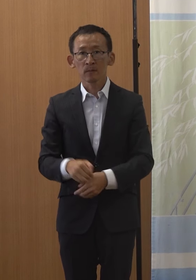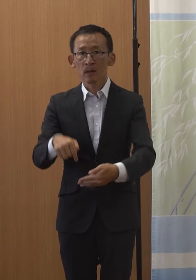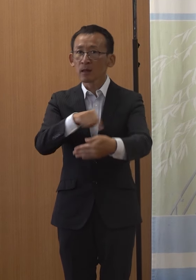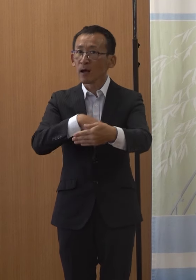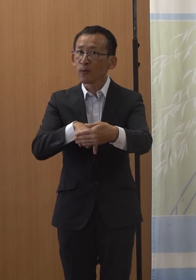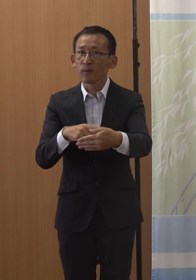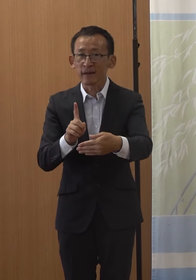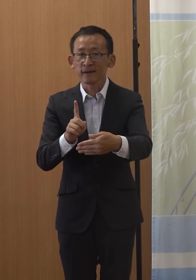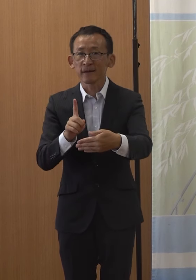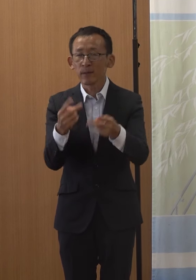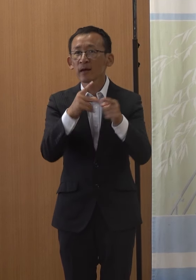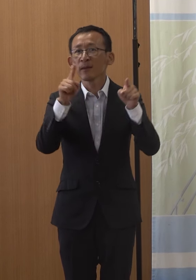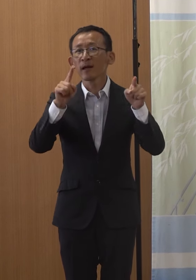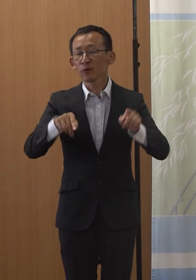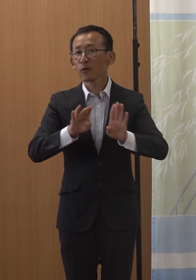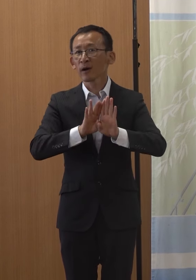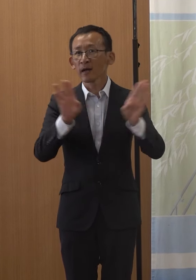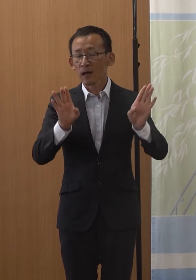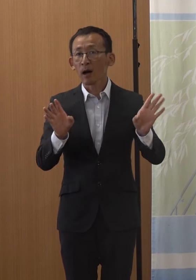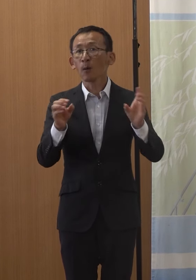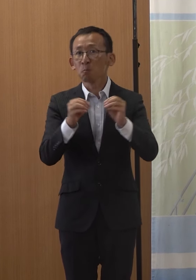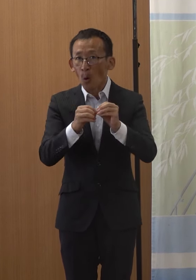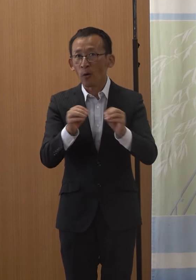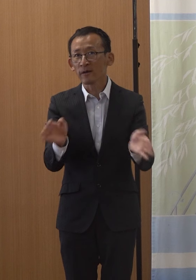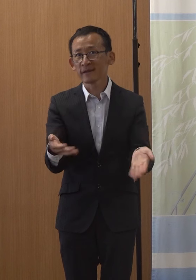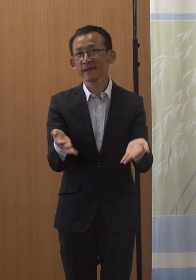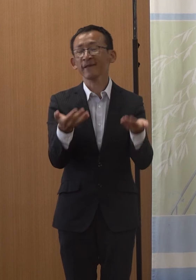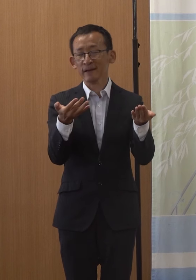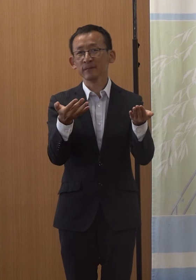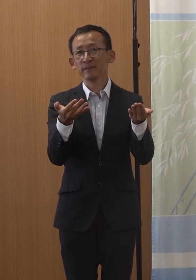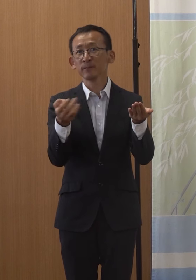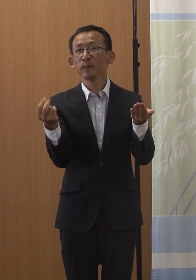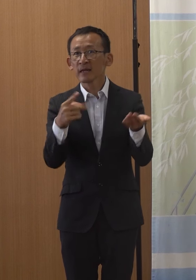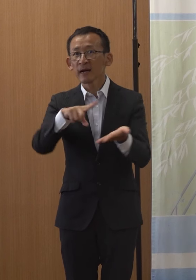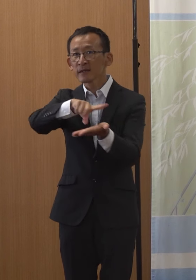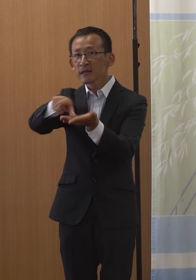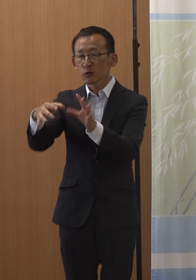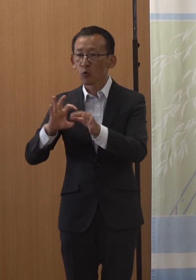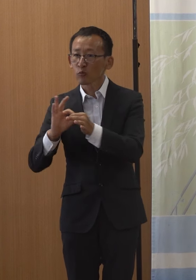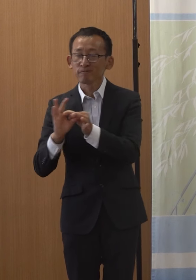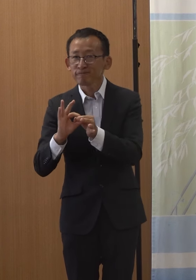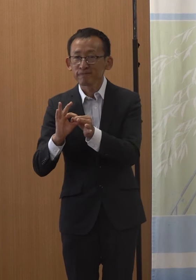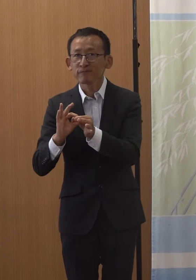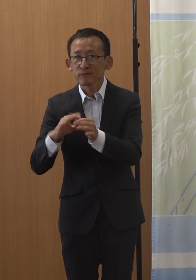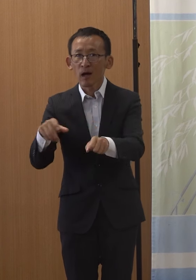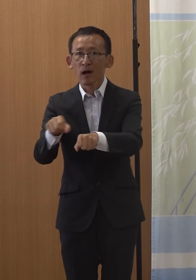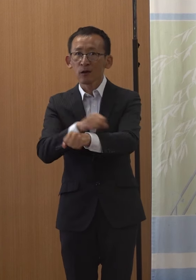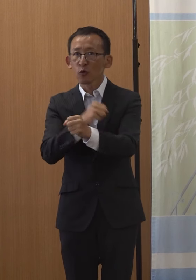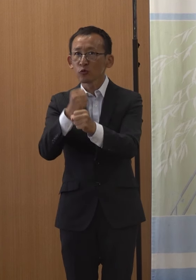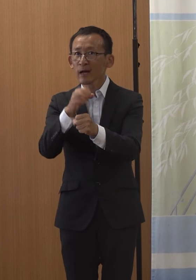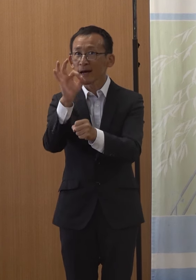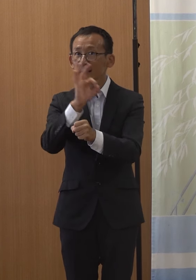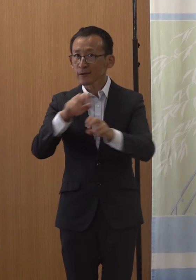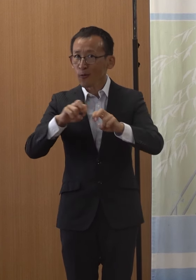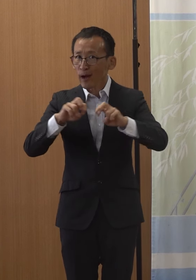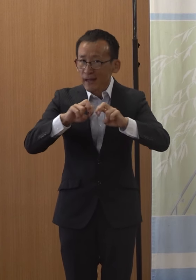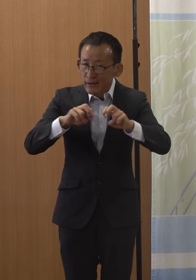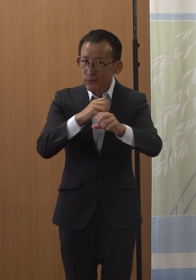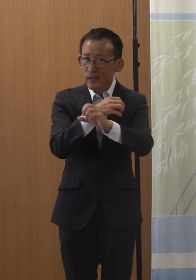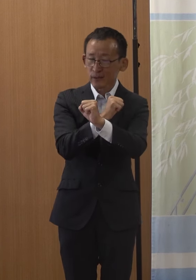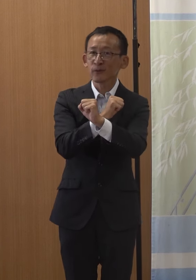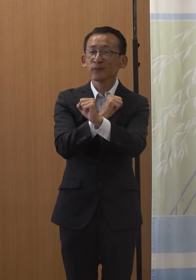容としてはイベントの開催によるにぎわい創出や地域と連携した特産品の開発など森本